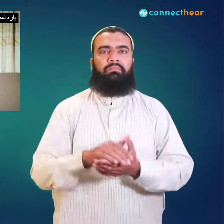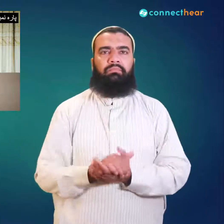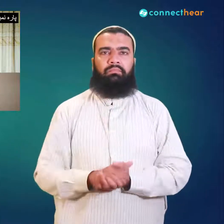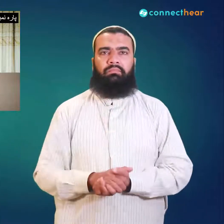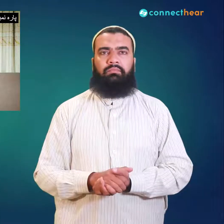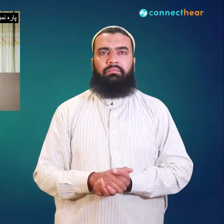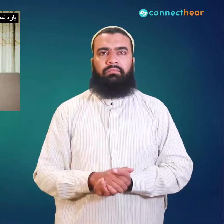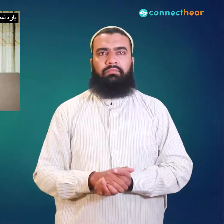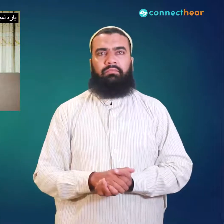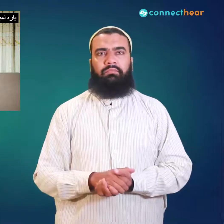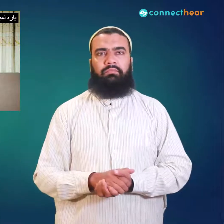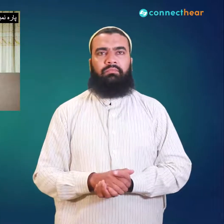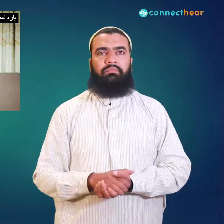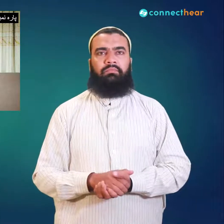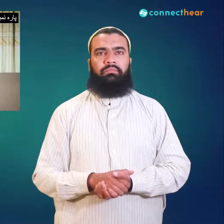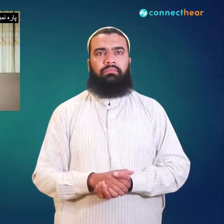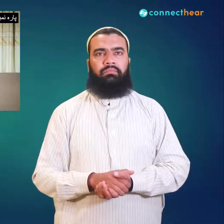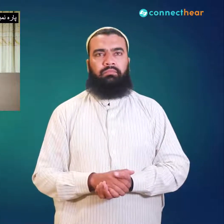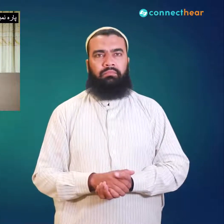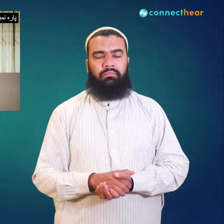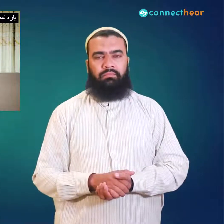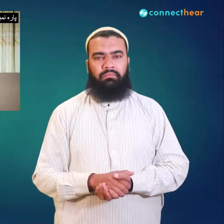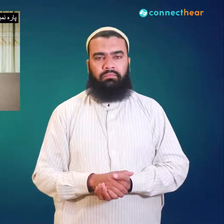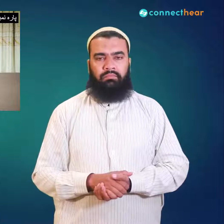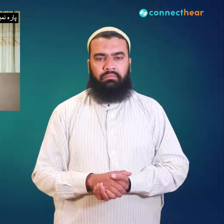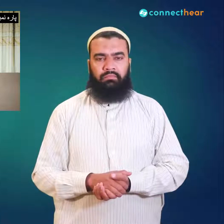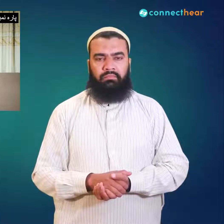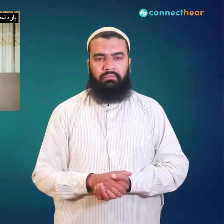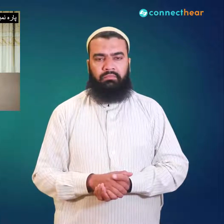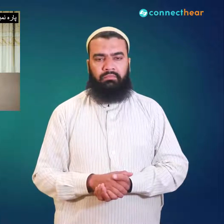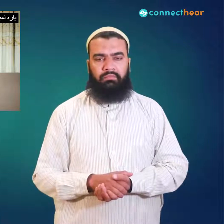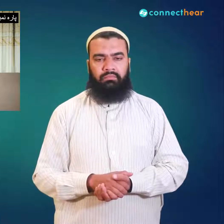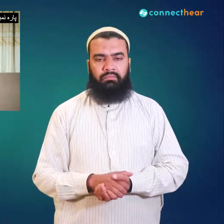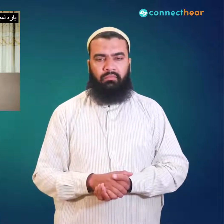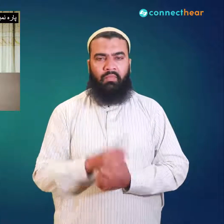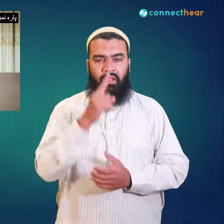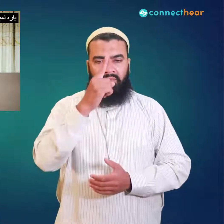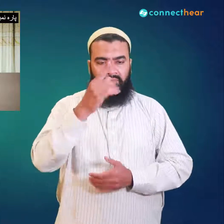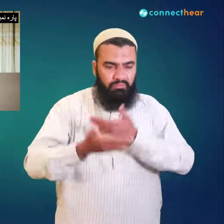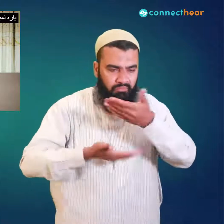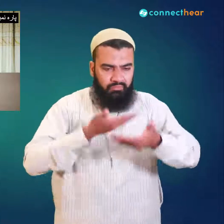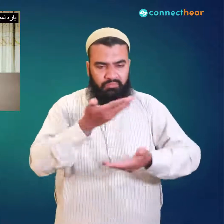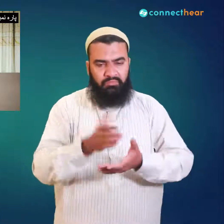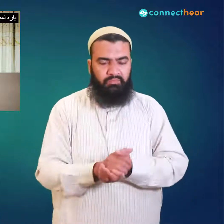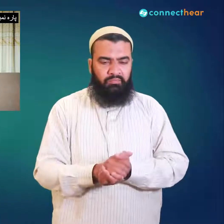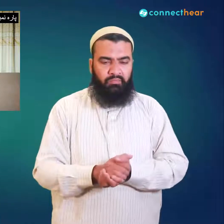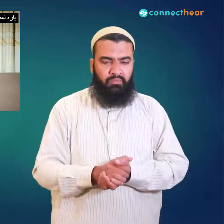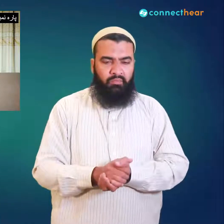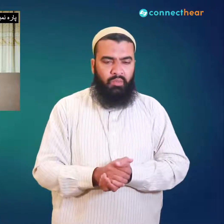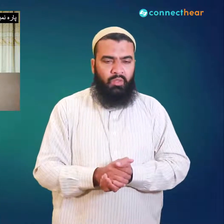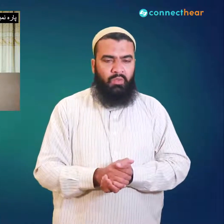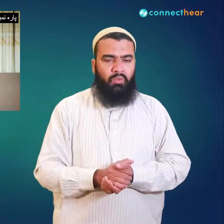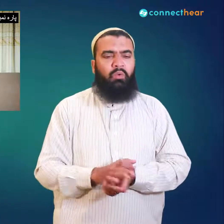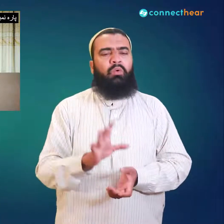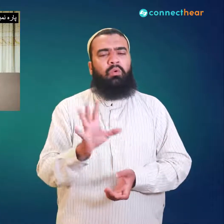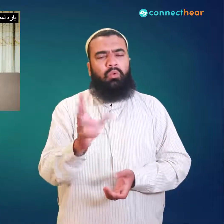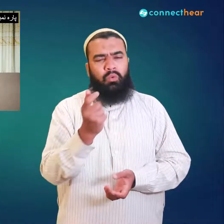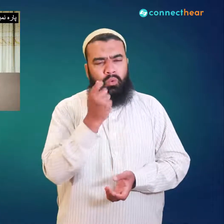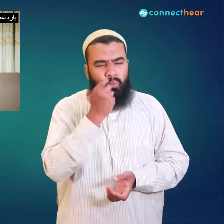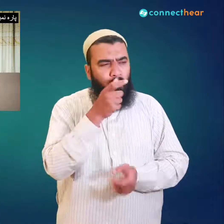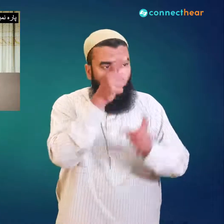7، ان الذین لا یرجون لقاءنا، بے شک وہ لوگ کہ جو ہم